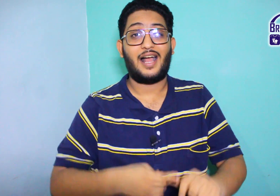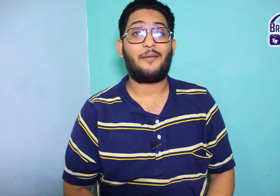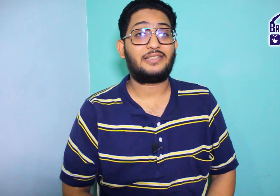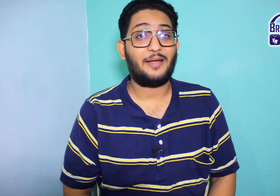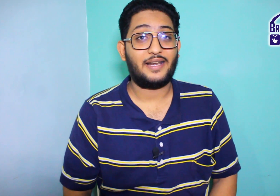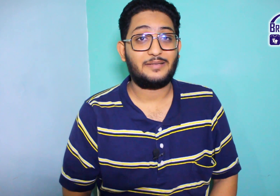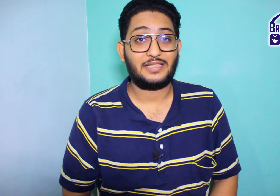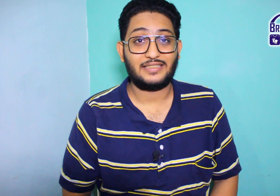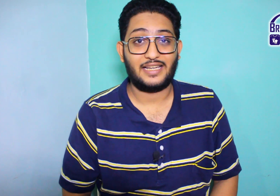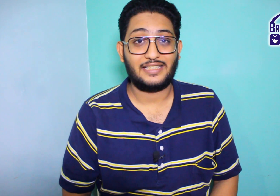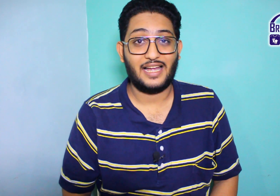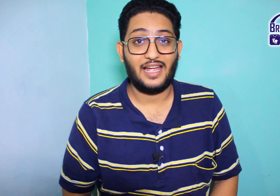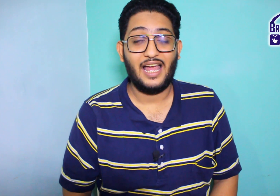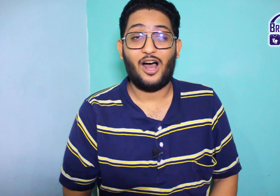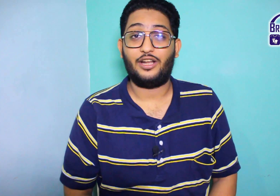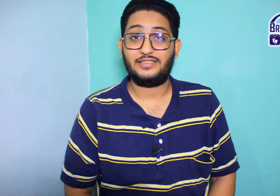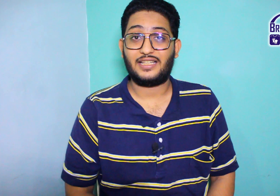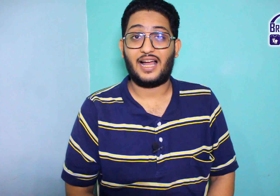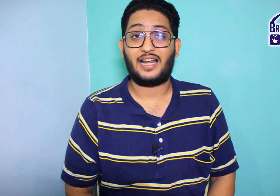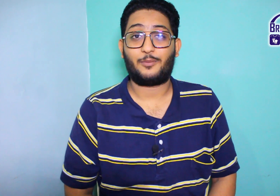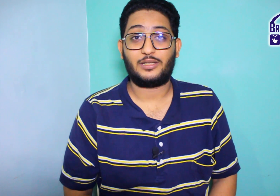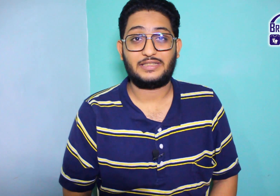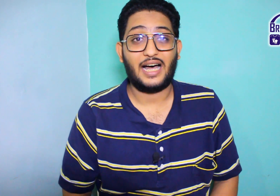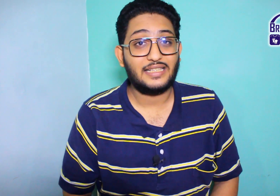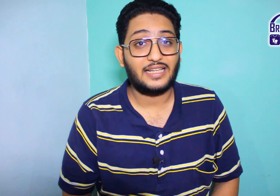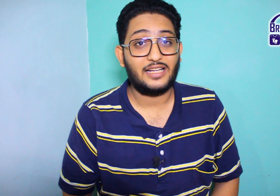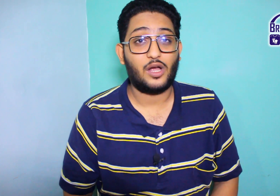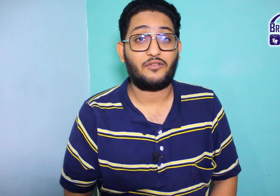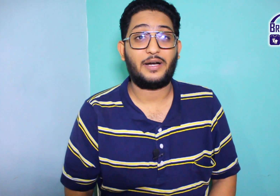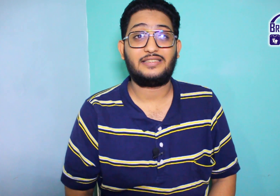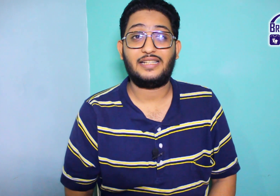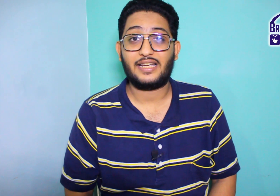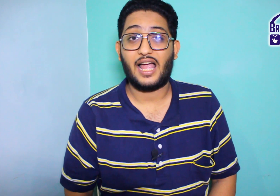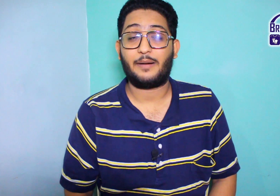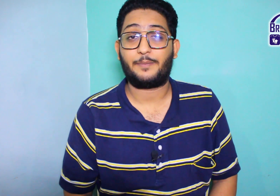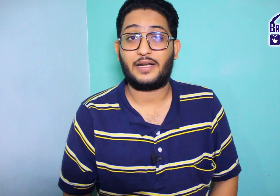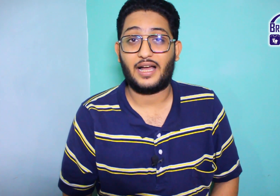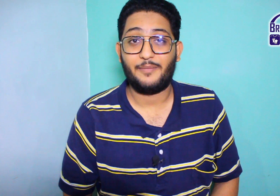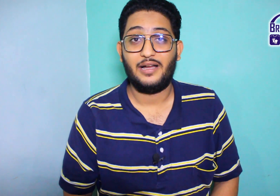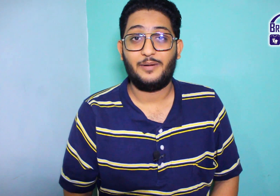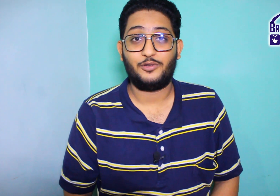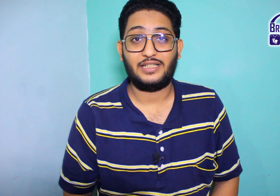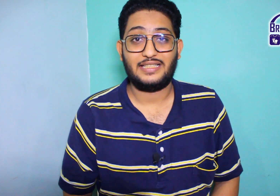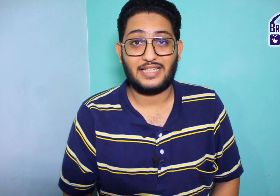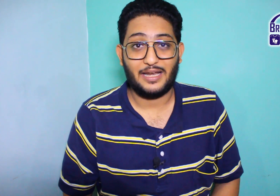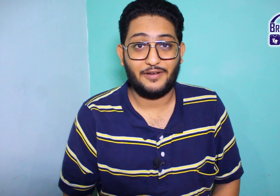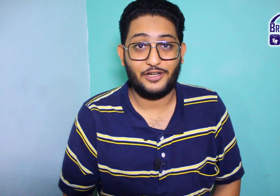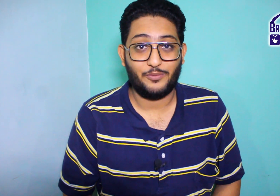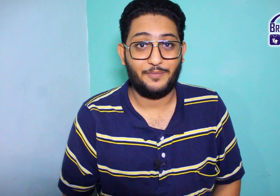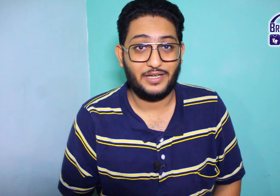आप बताएं मैंने इसमें क्या साइन किया है, और इसी तरह अगर आपको समझ आ जाता है तो अल्फाबेट सीख के आप अपना नाम मुझे साइन में वीडियो में